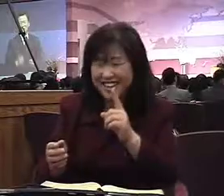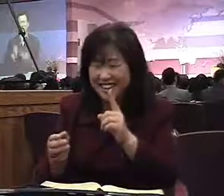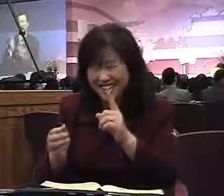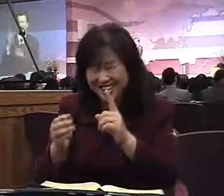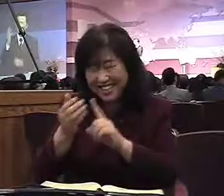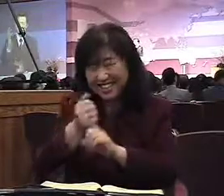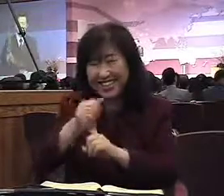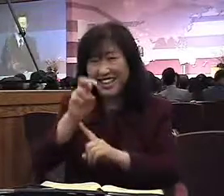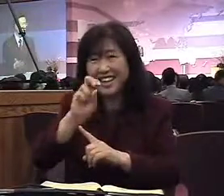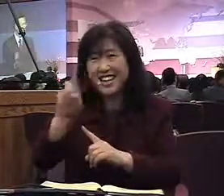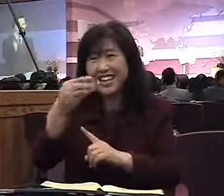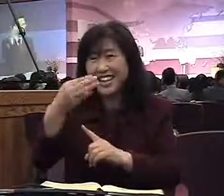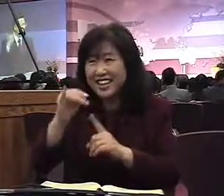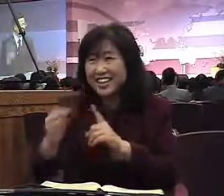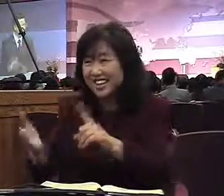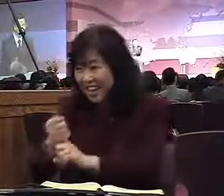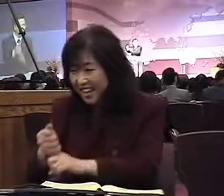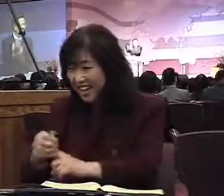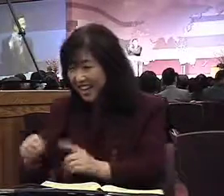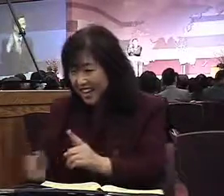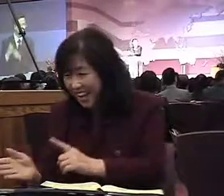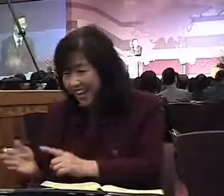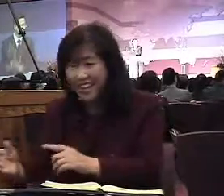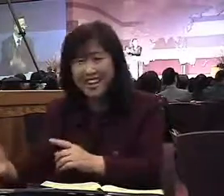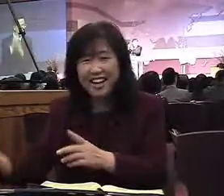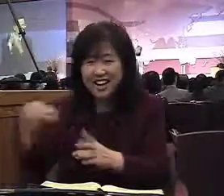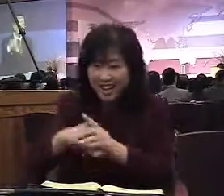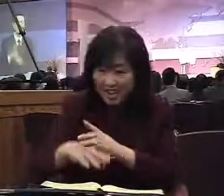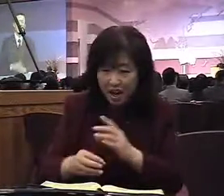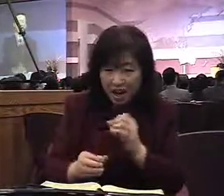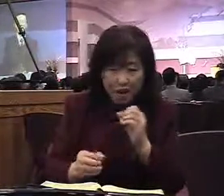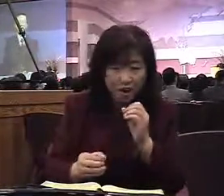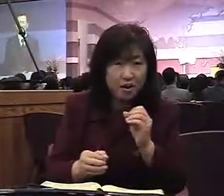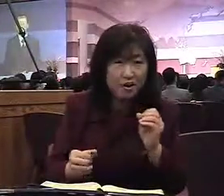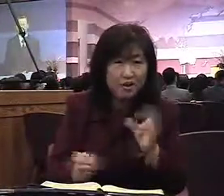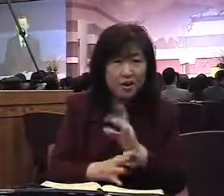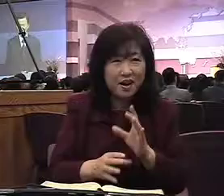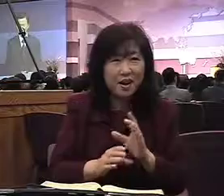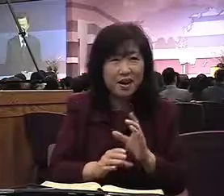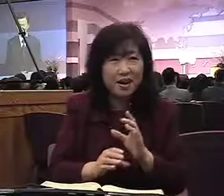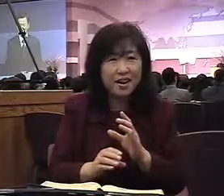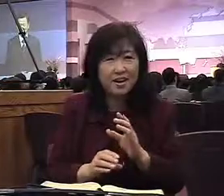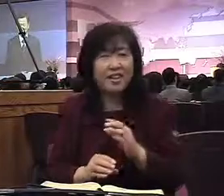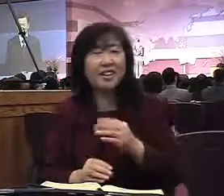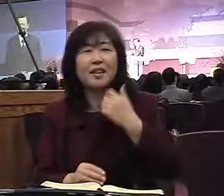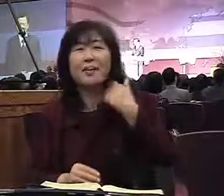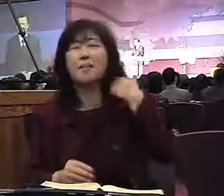그놈을 또 잡고 결국 그 한 마리 가지고 하루 종일 잡았다 집어넣었다 잡았다 그랬던 거더라고요.